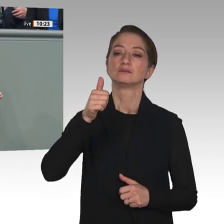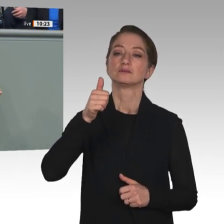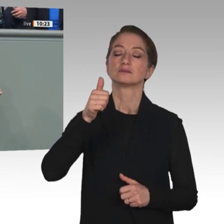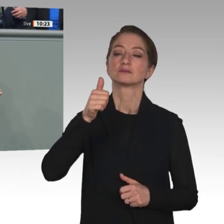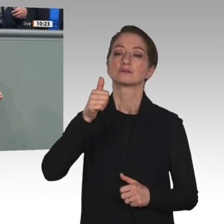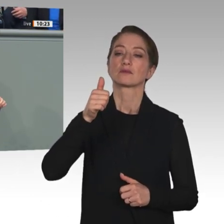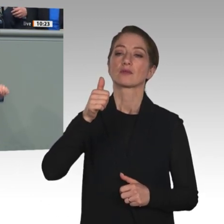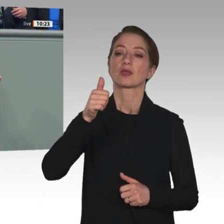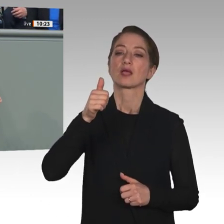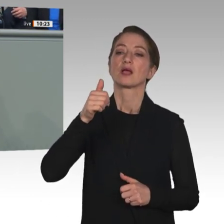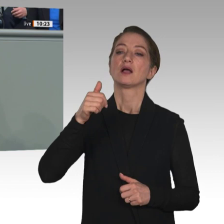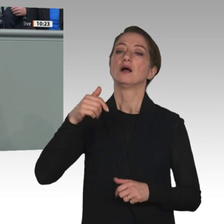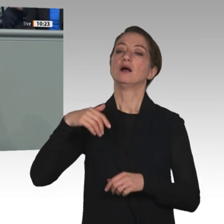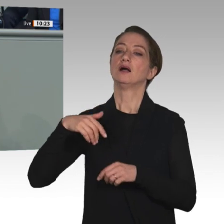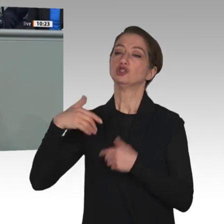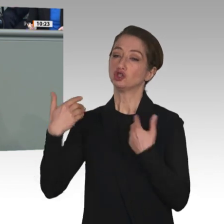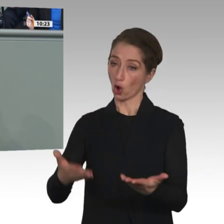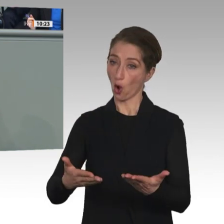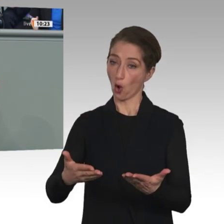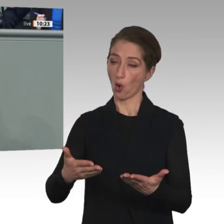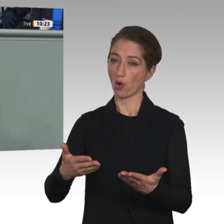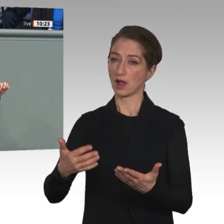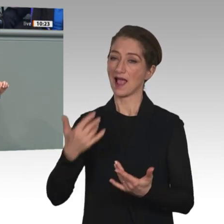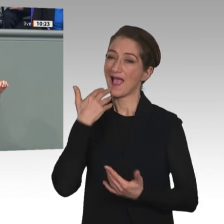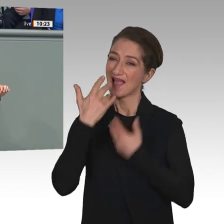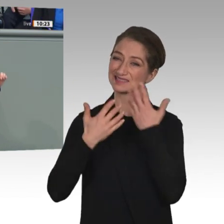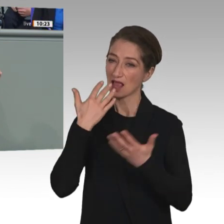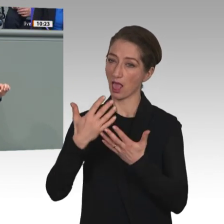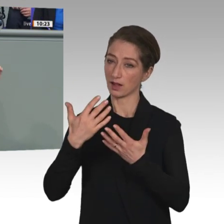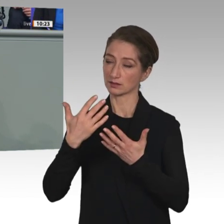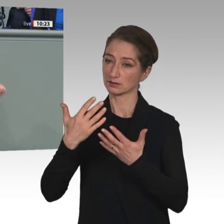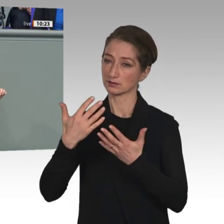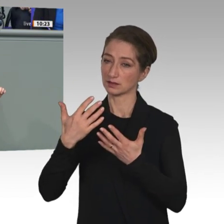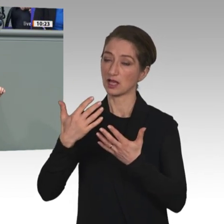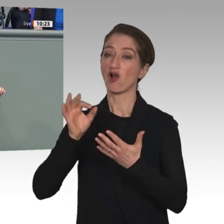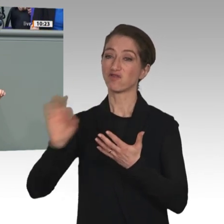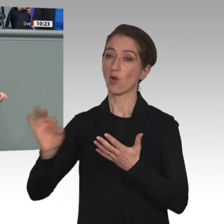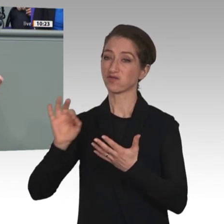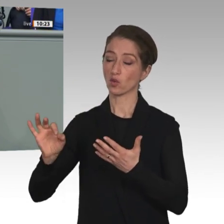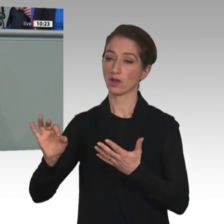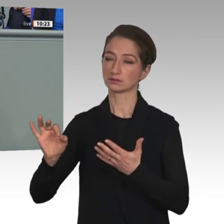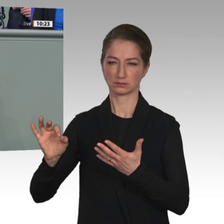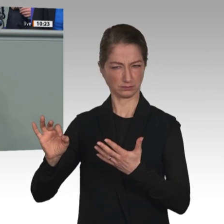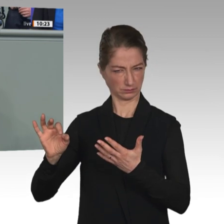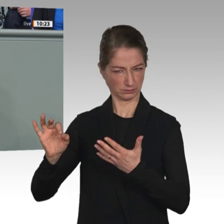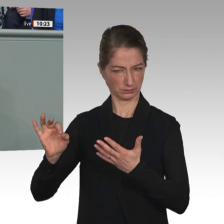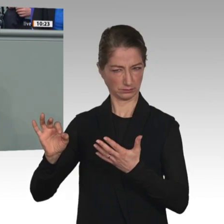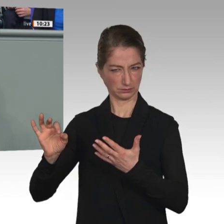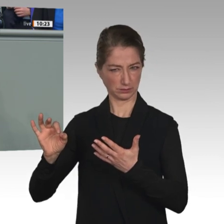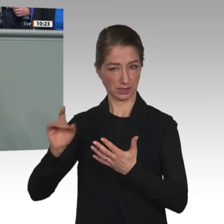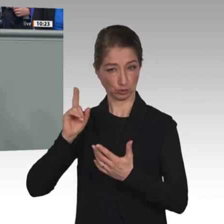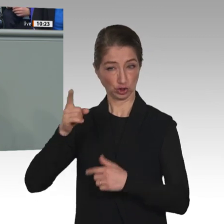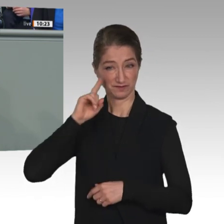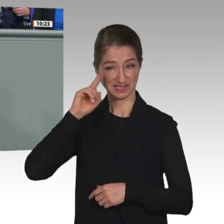als Anhänger solche Dinge hier erzählen und tun, müssen wissen, dass sie den heißen Atem